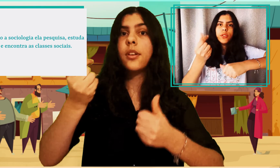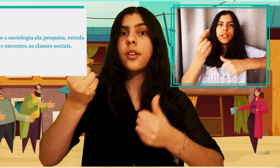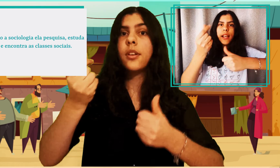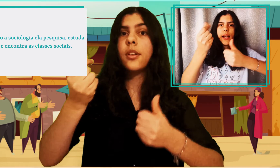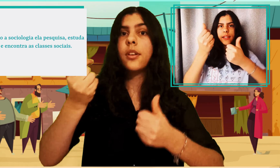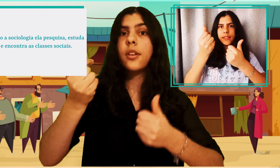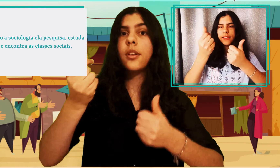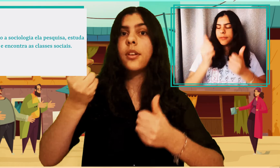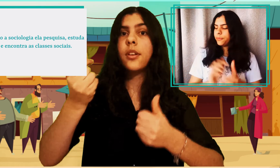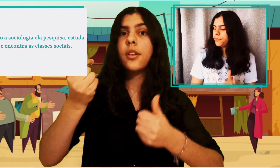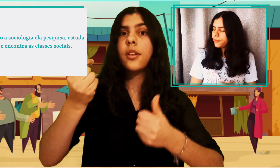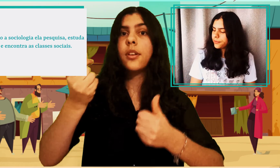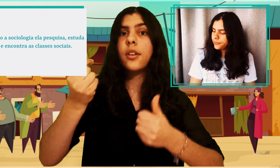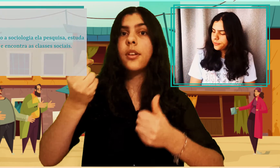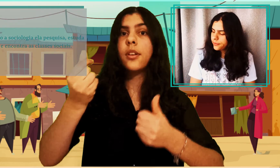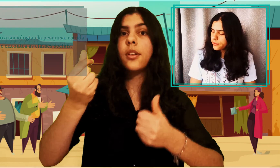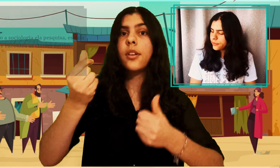classes sociais.